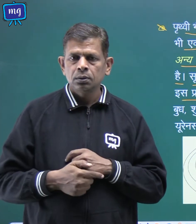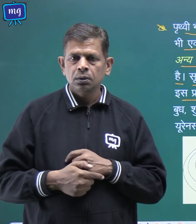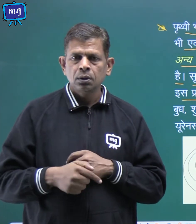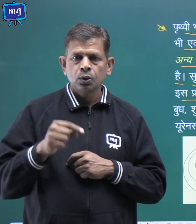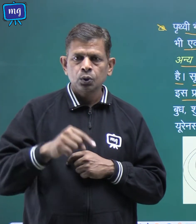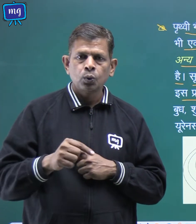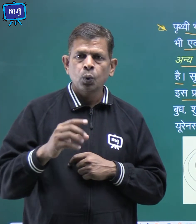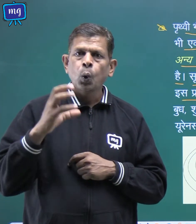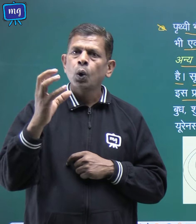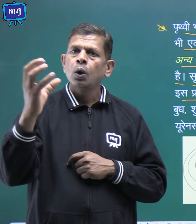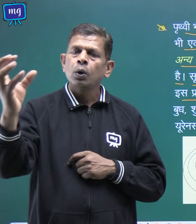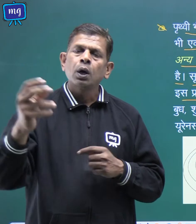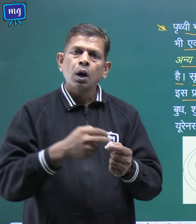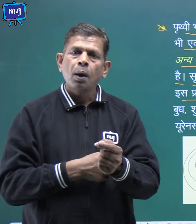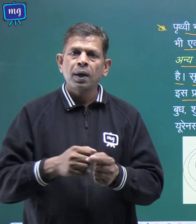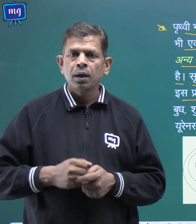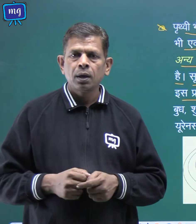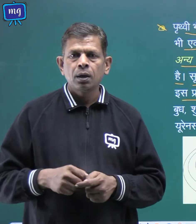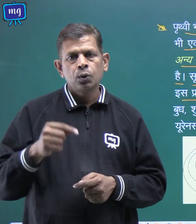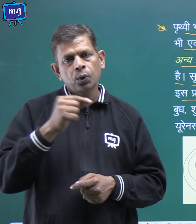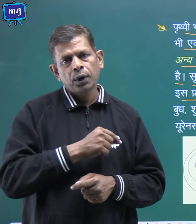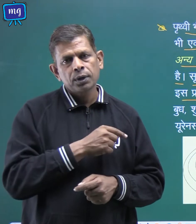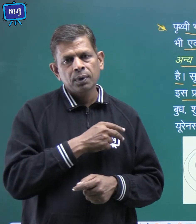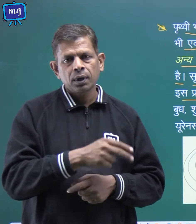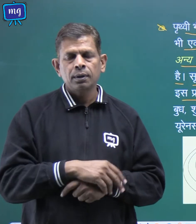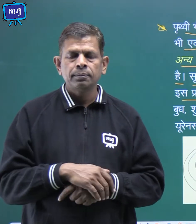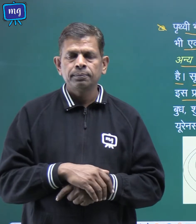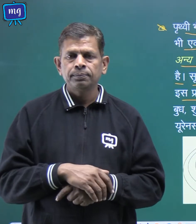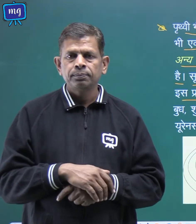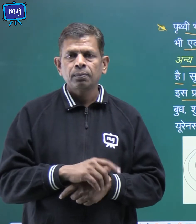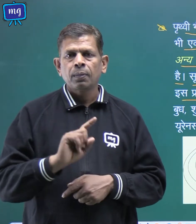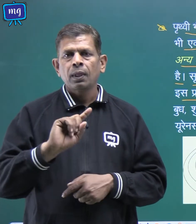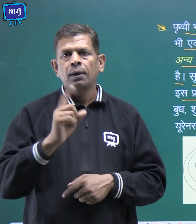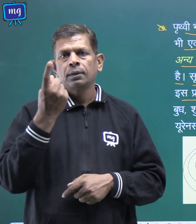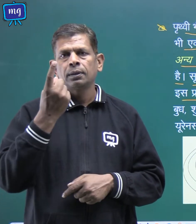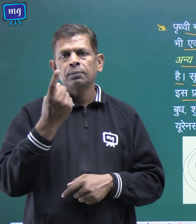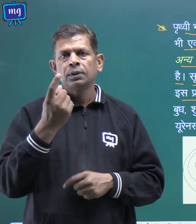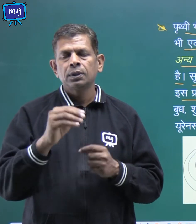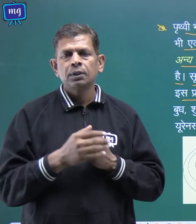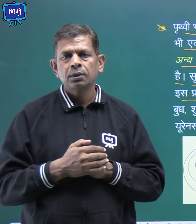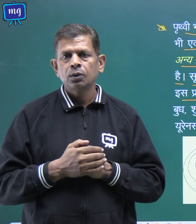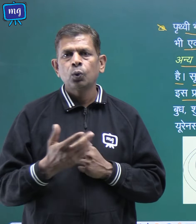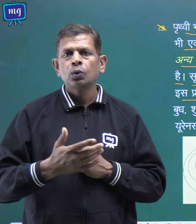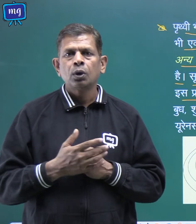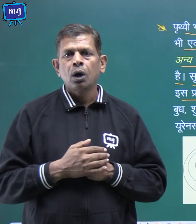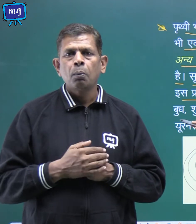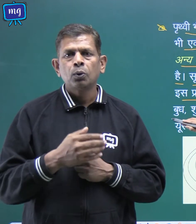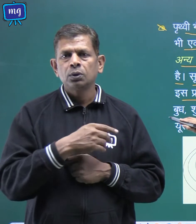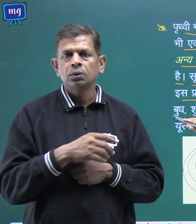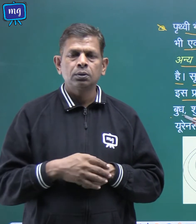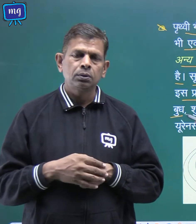जो ग्रहों के नाम हैं वो इस प्रकार हैं। सबसे नजदीक कौन सा है? बुध।